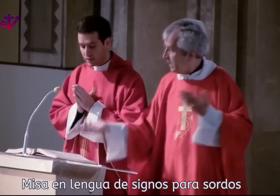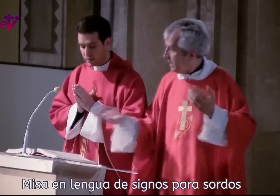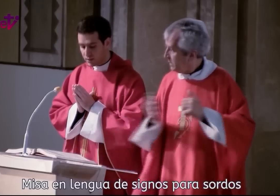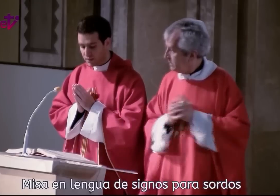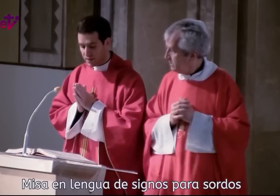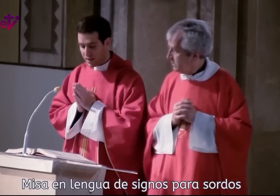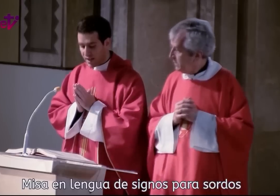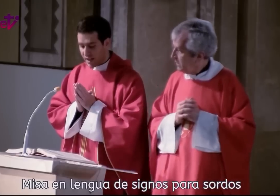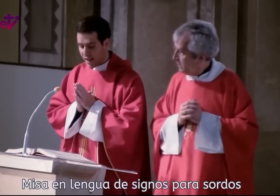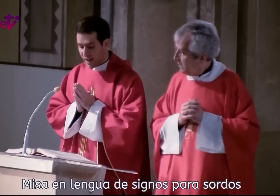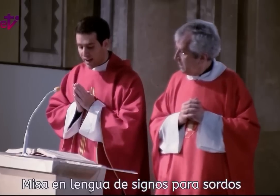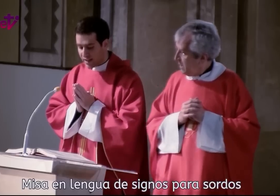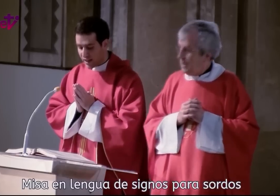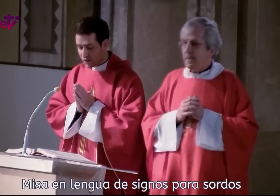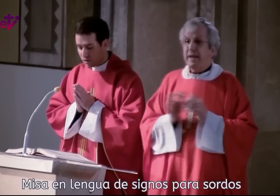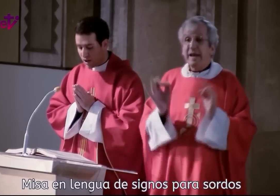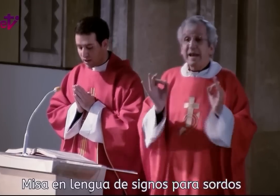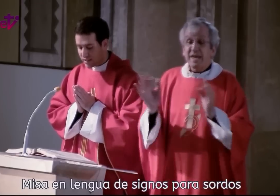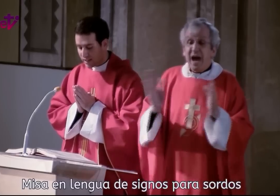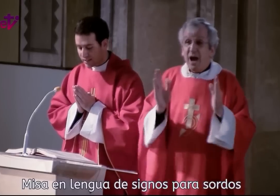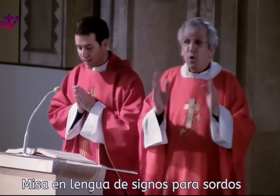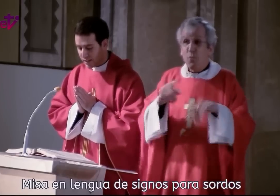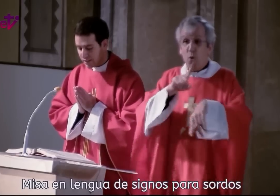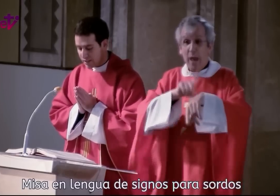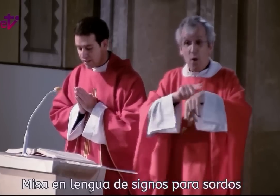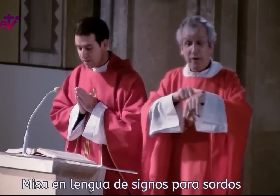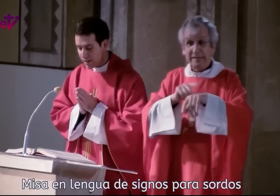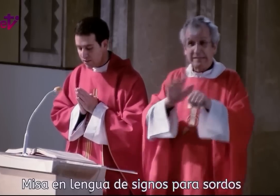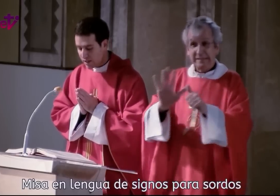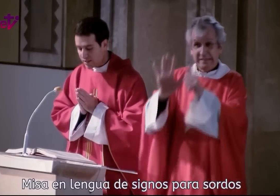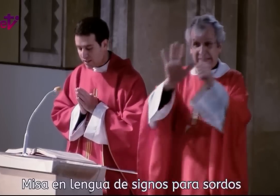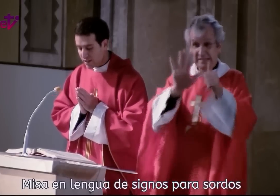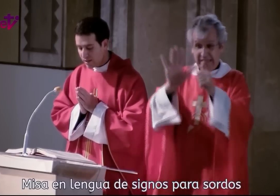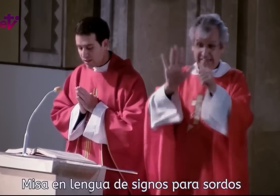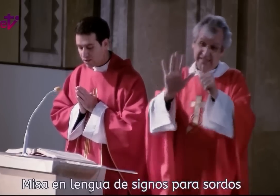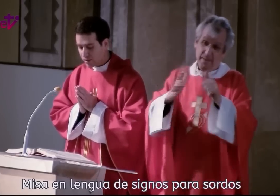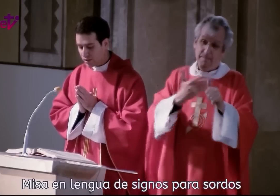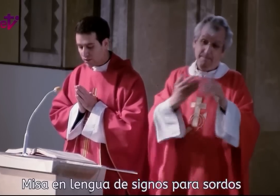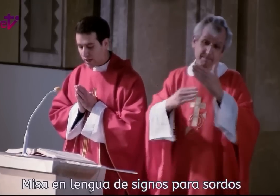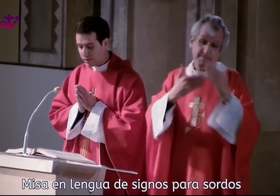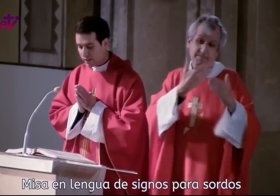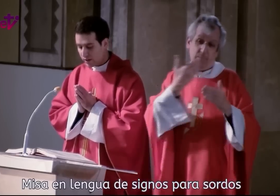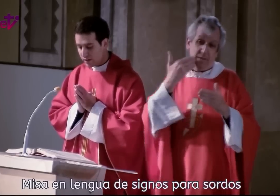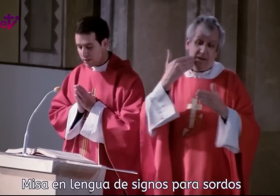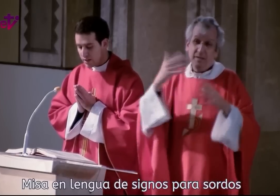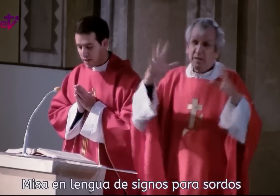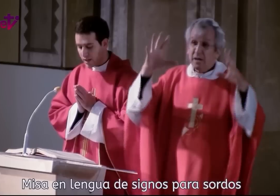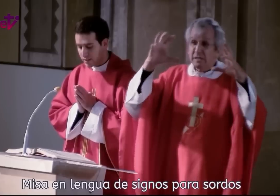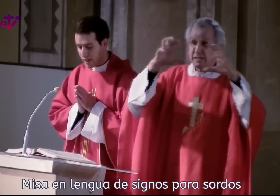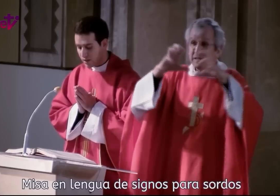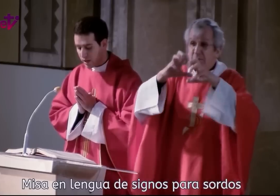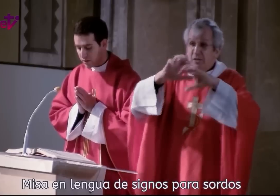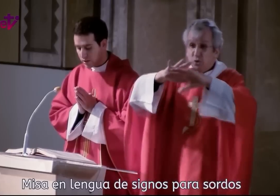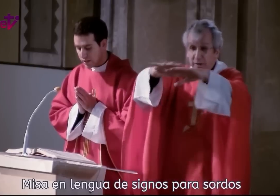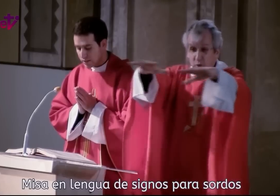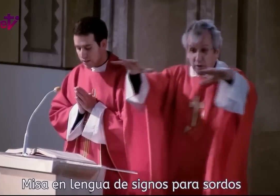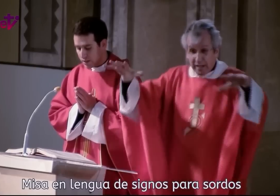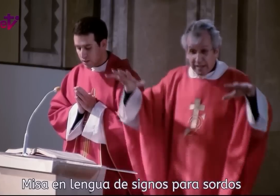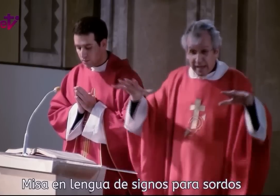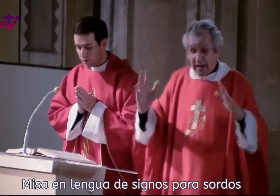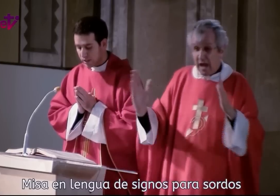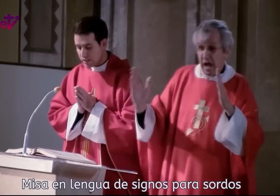sí que Era ya como la hora sexta, y vinieron las tinieblas sobre toda la tierra, hasta la hora